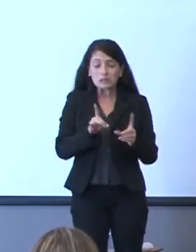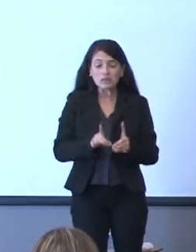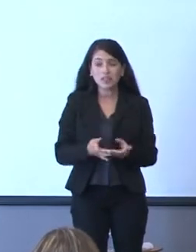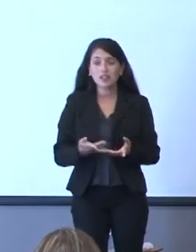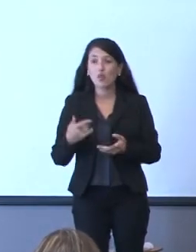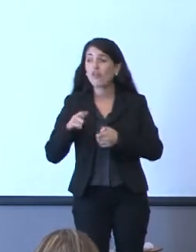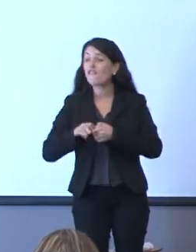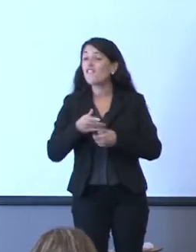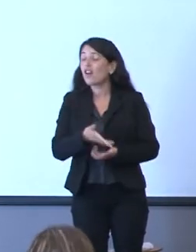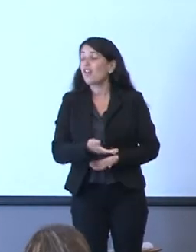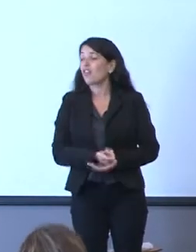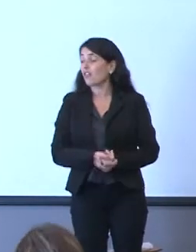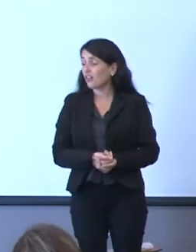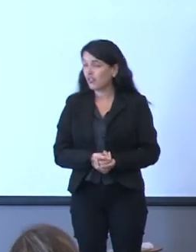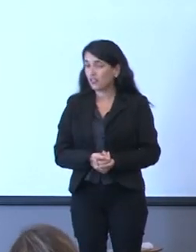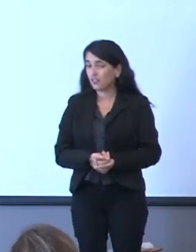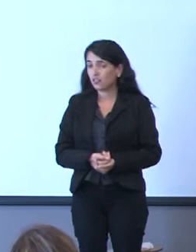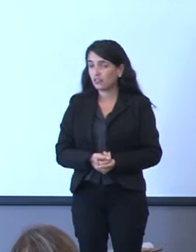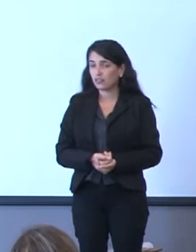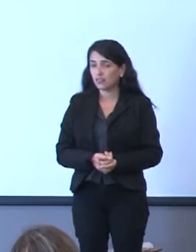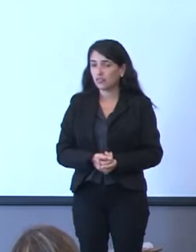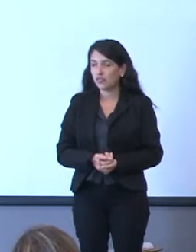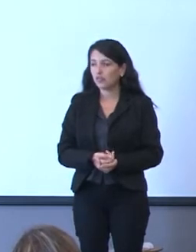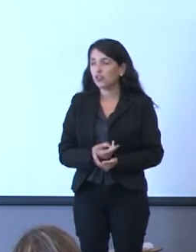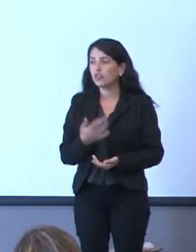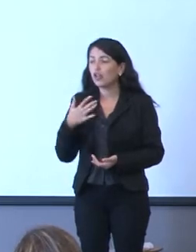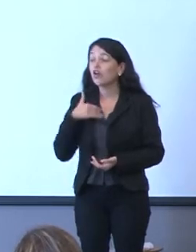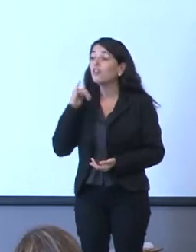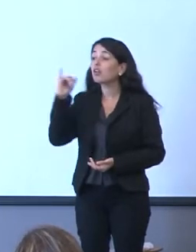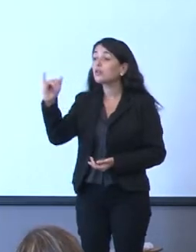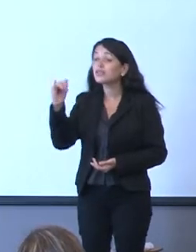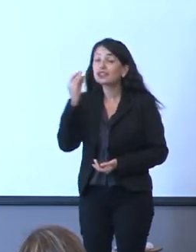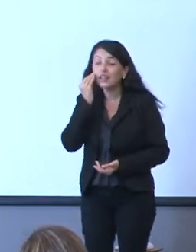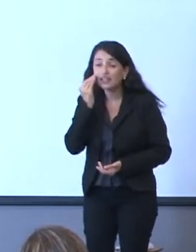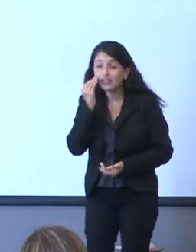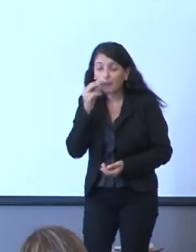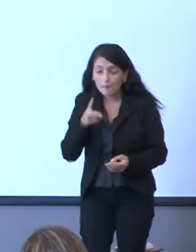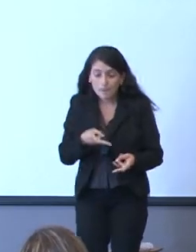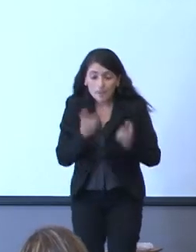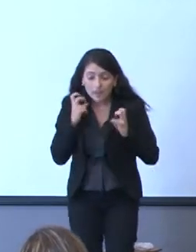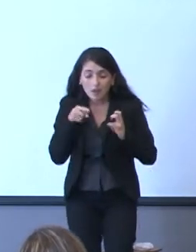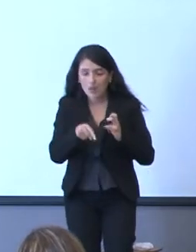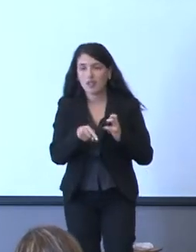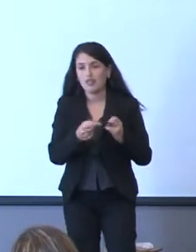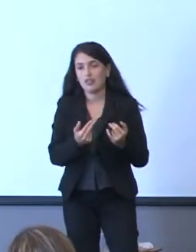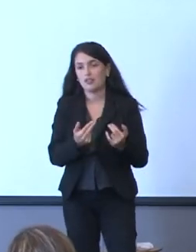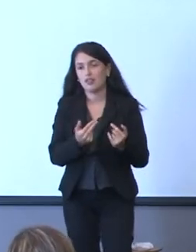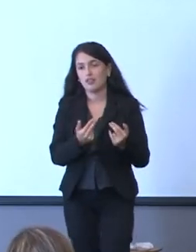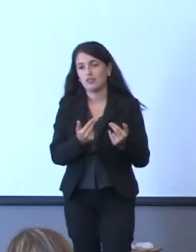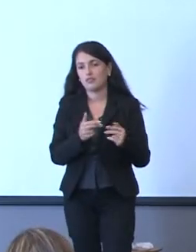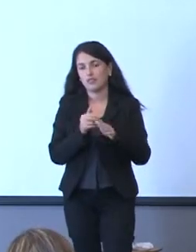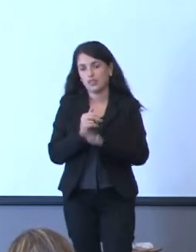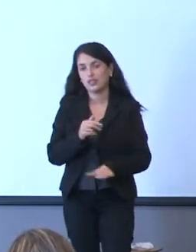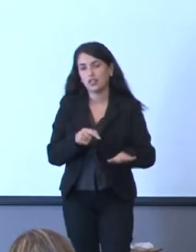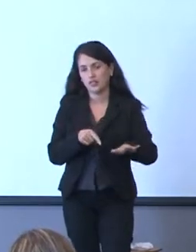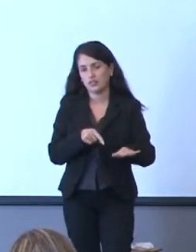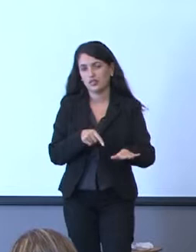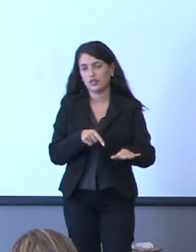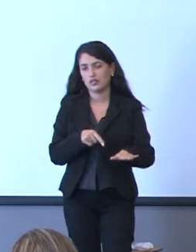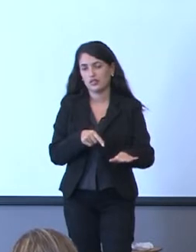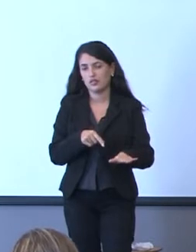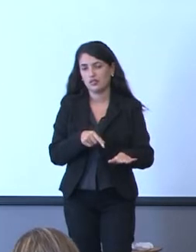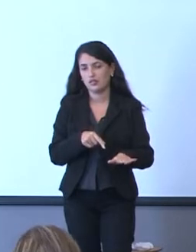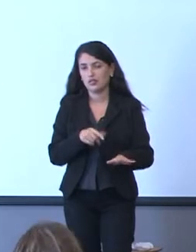eu sempre respondo assim, tenta olhá-la como uma criança. A gente, às vezes, fica